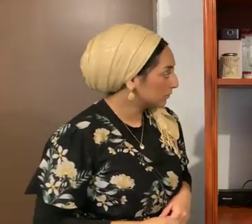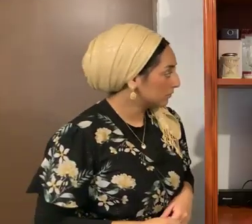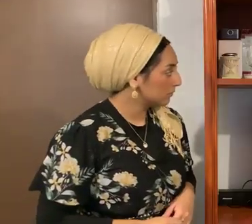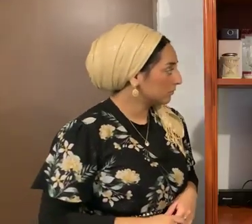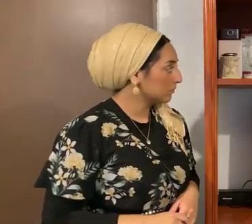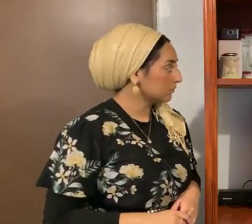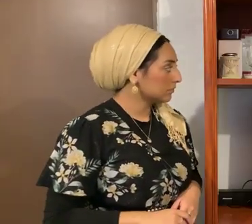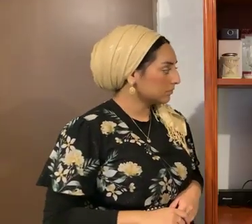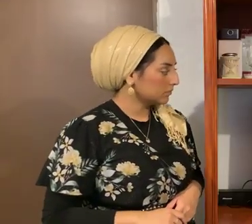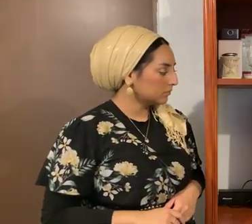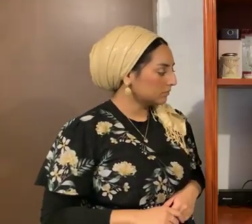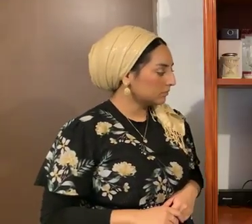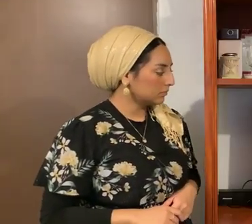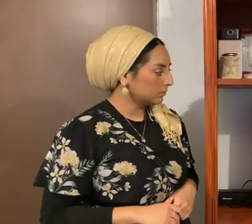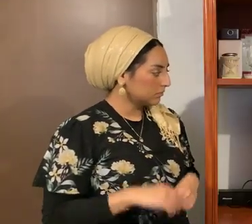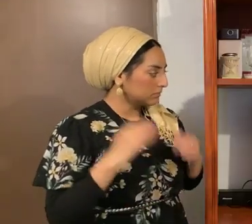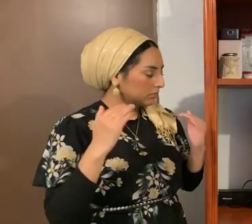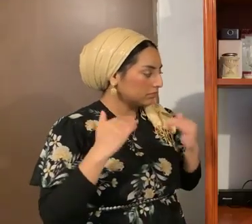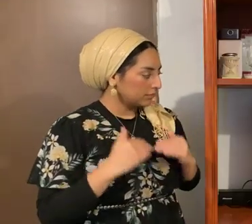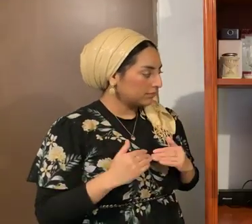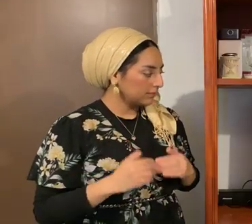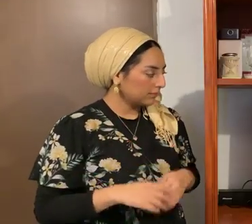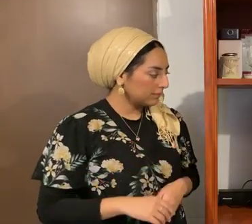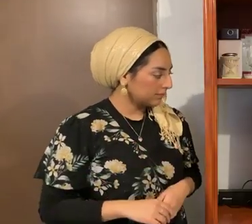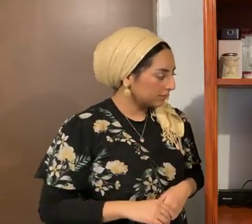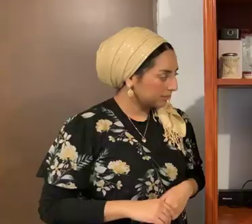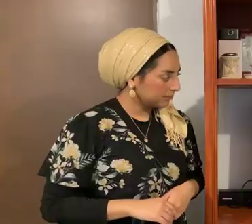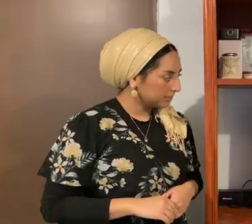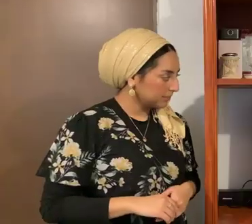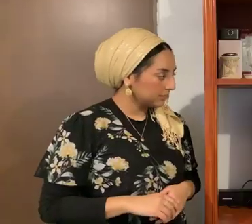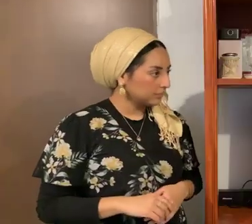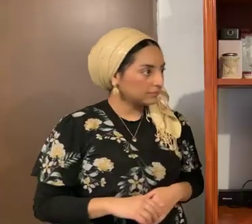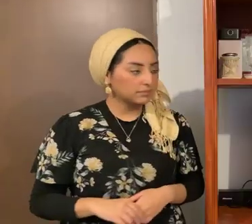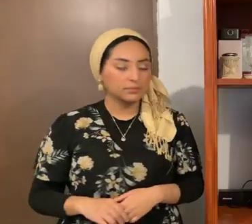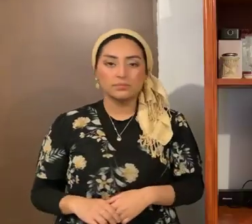Y pueden ponerle punto y aparte, ustedes me dicen cuando pueda continuar,